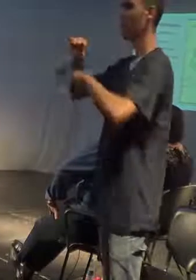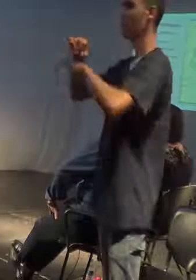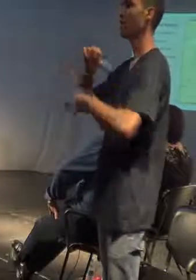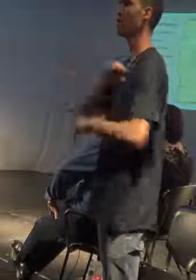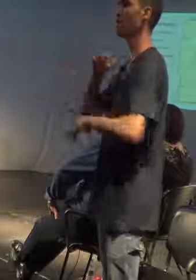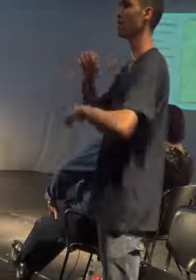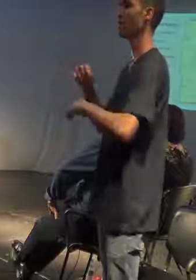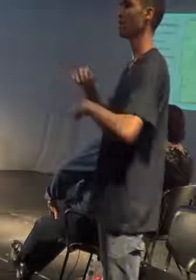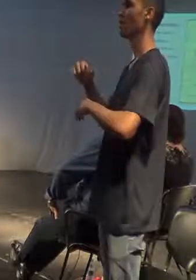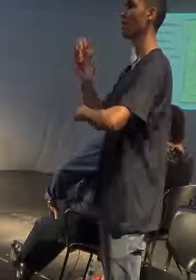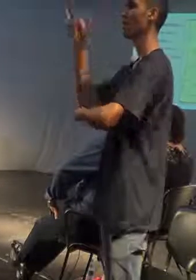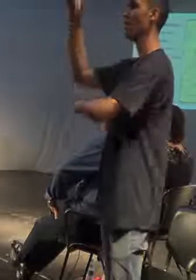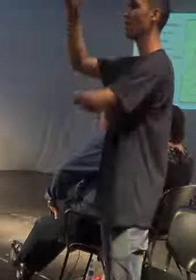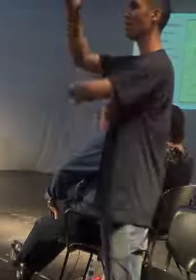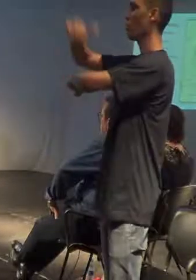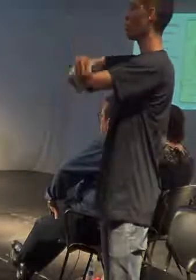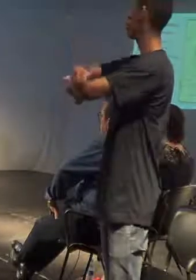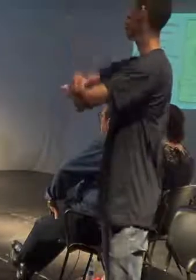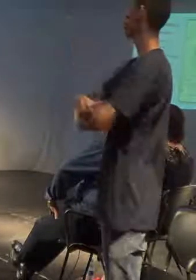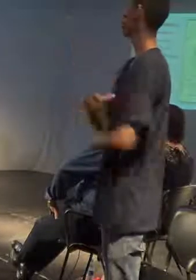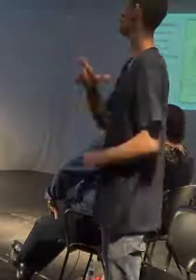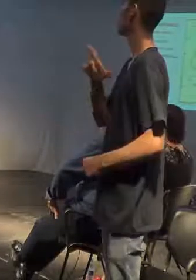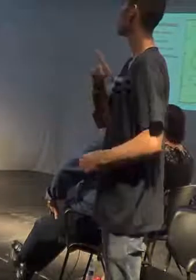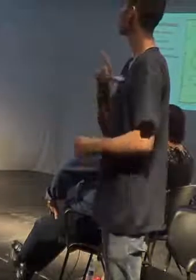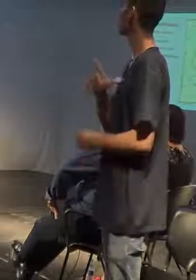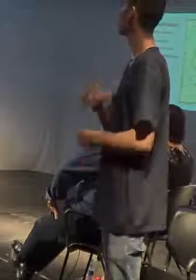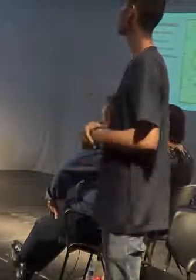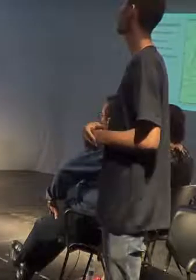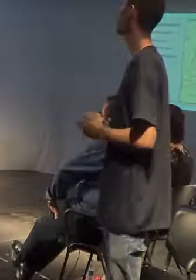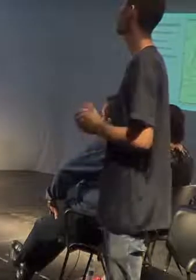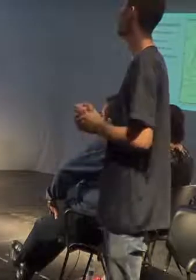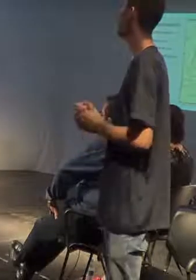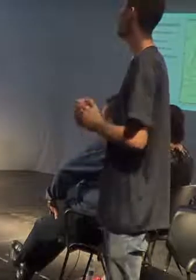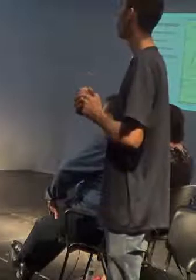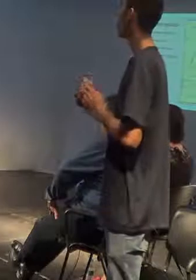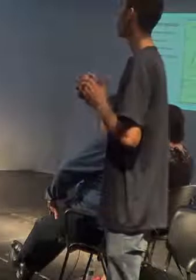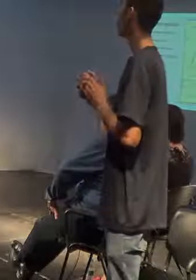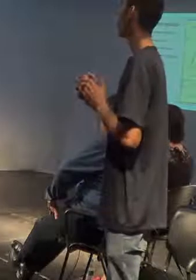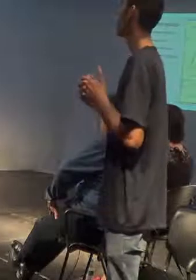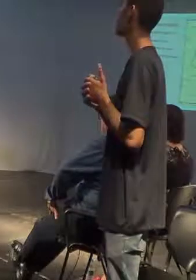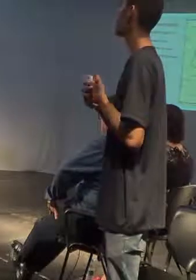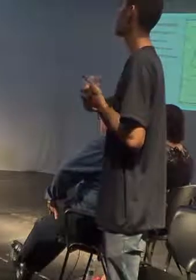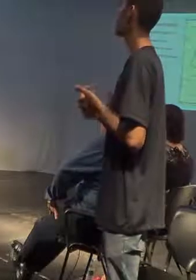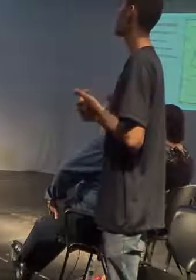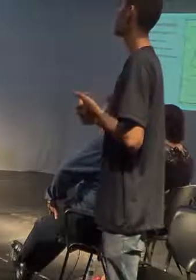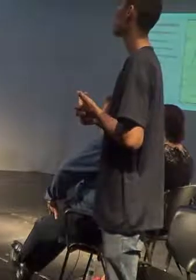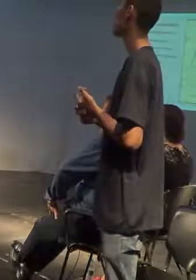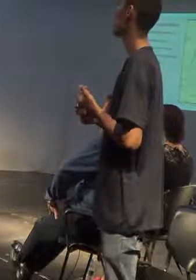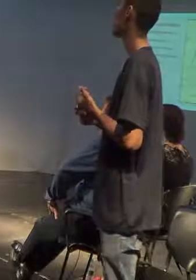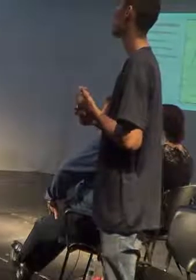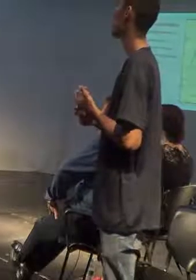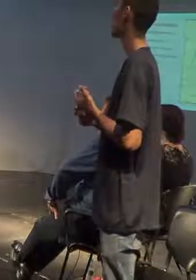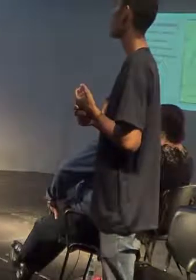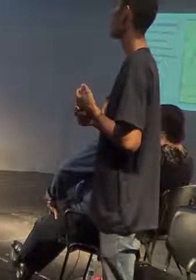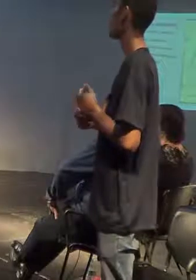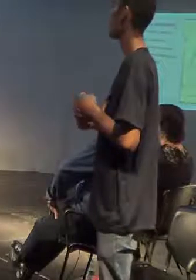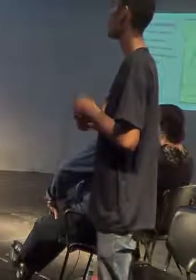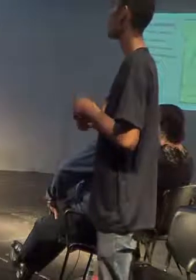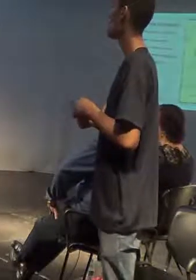foi uma área doada pelo município para esse fim, e está lá numa cláusula que está registrada no cartório